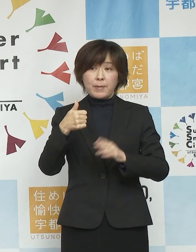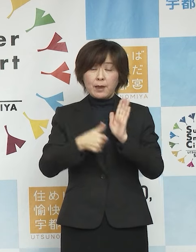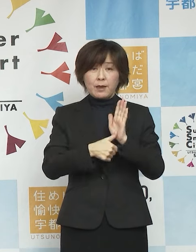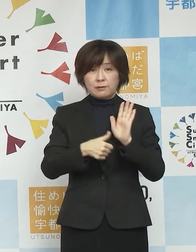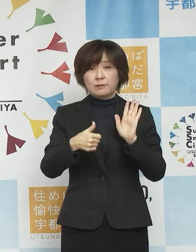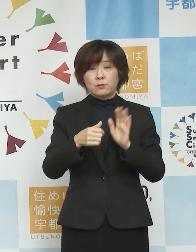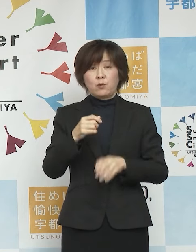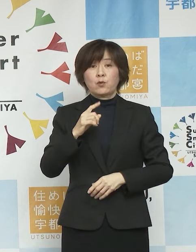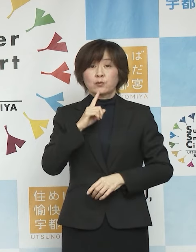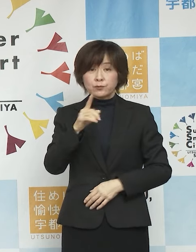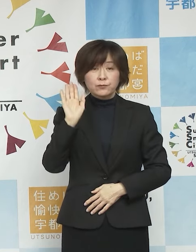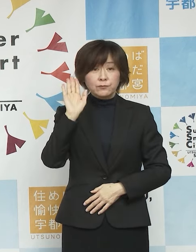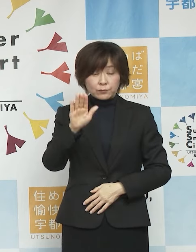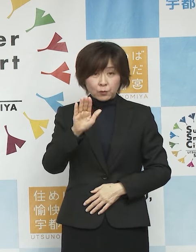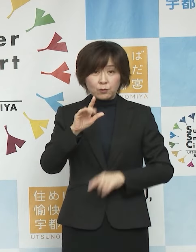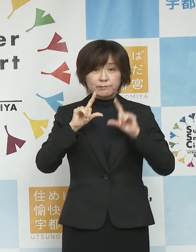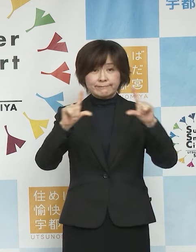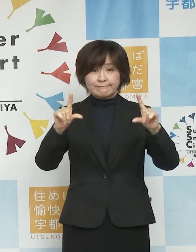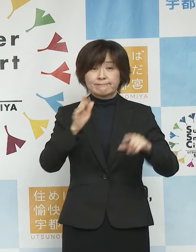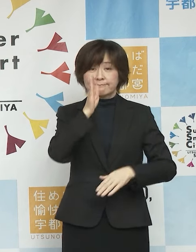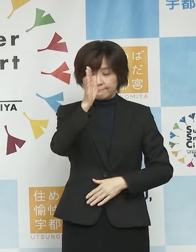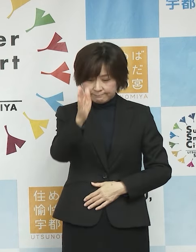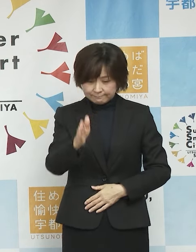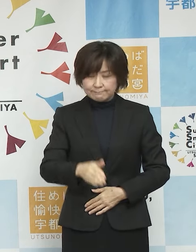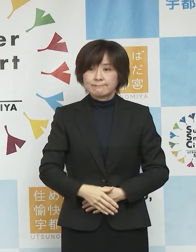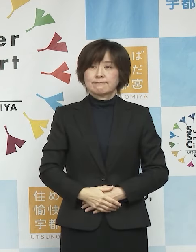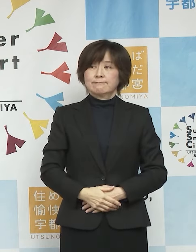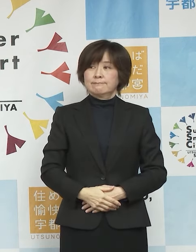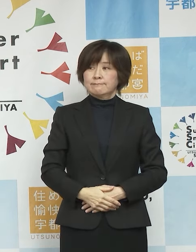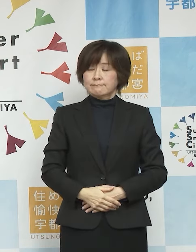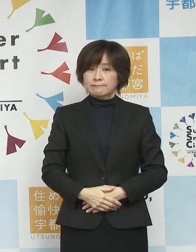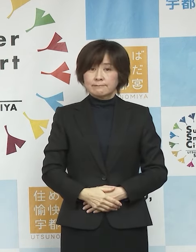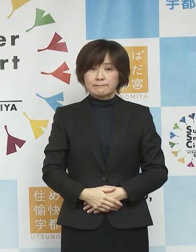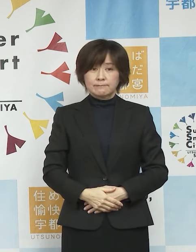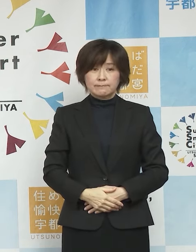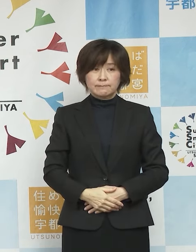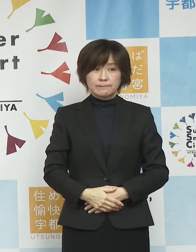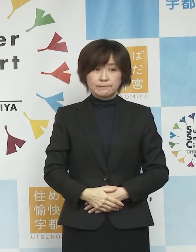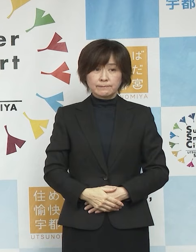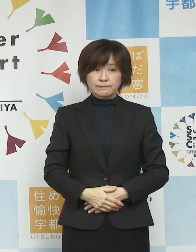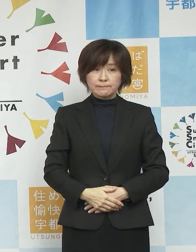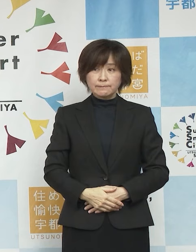をおっしゃっていただいた上でご発言をお願いいたします。それではよろしくお願いいたします。